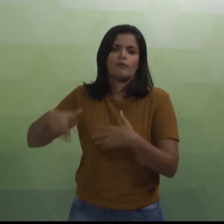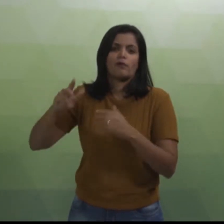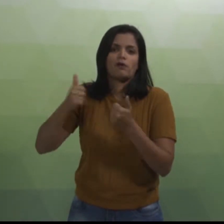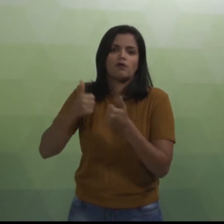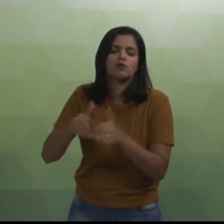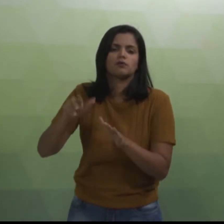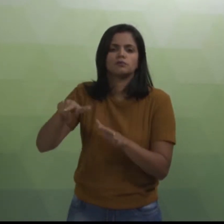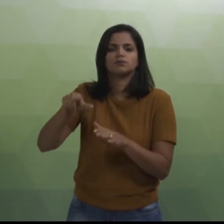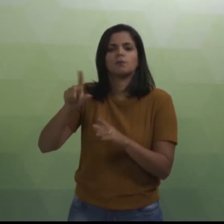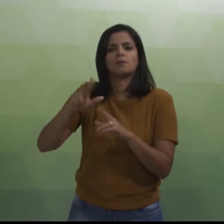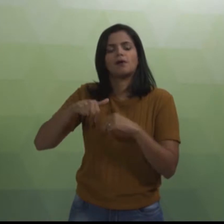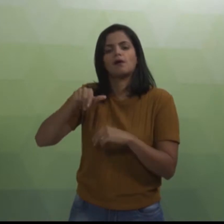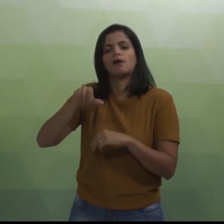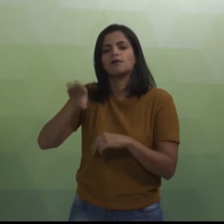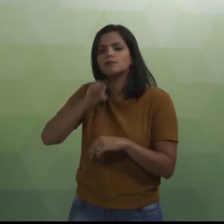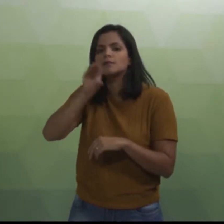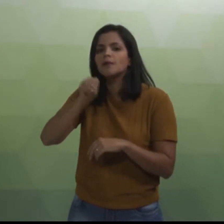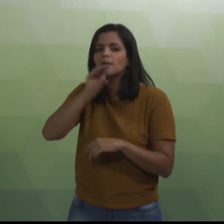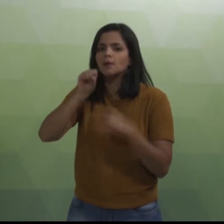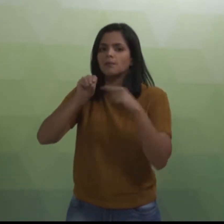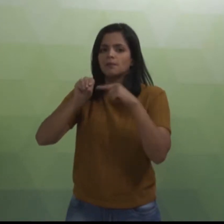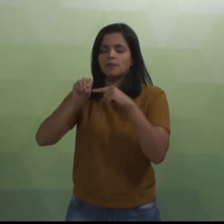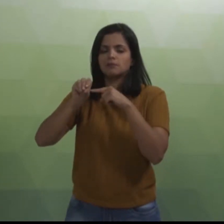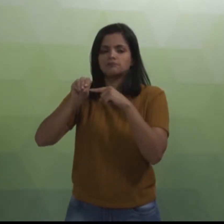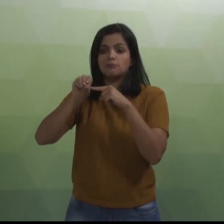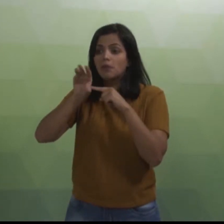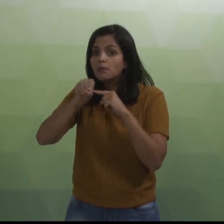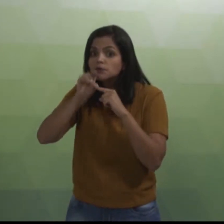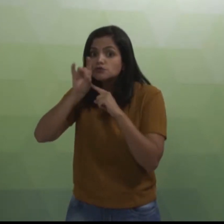que deram início a essa discussão. Nas línguas orais,